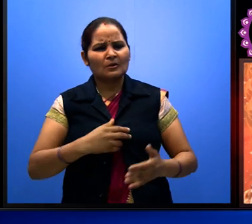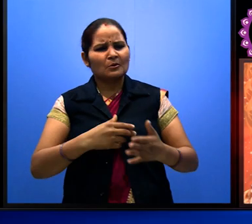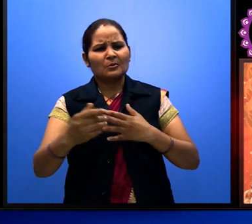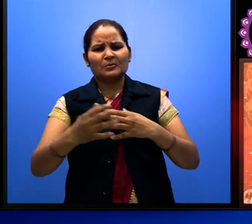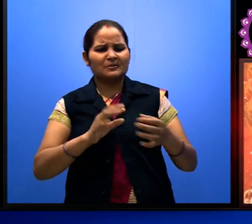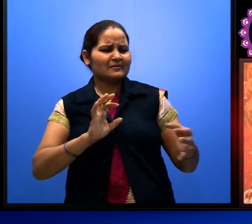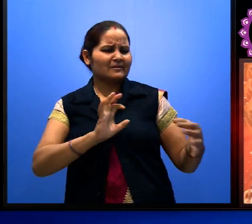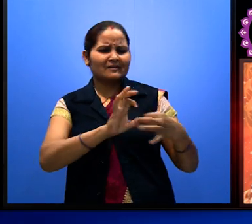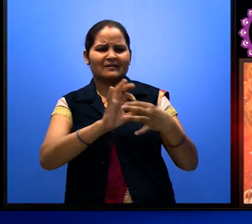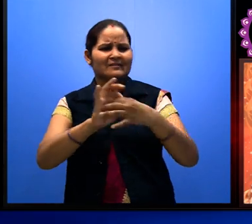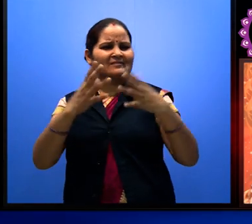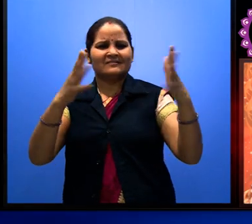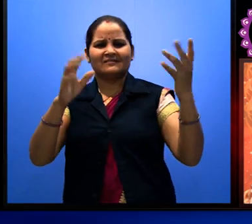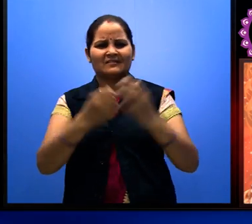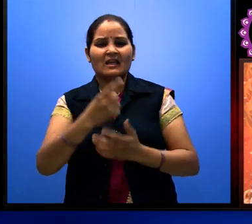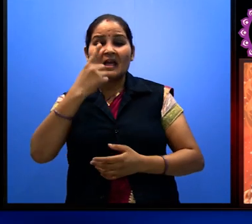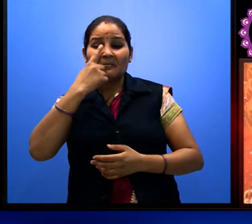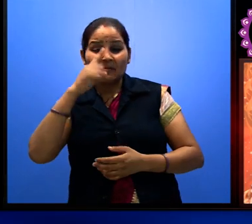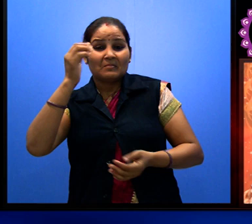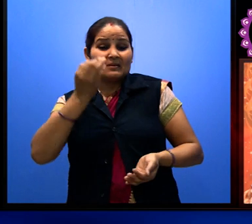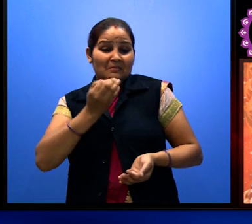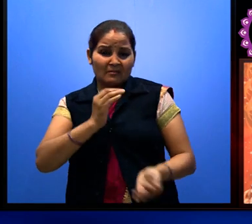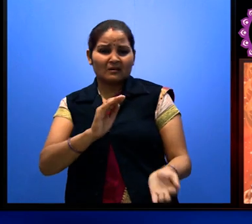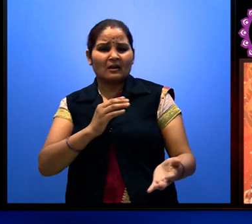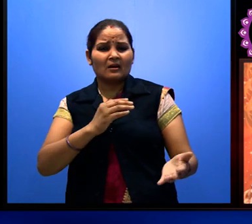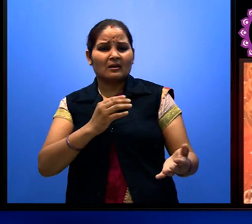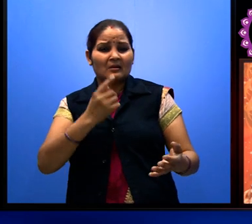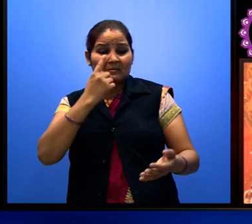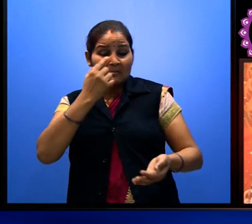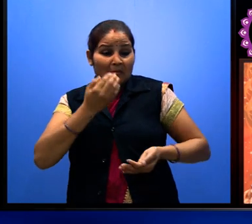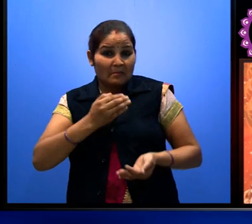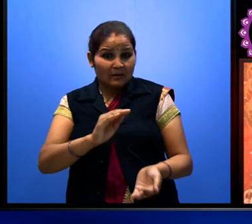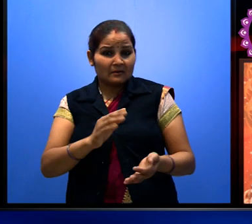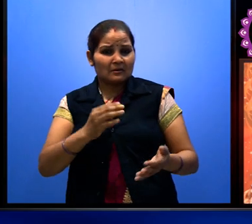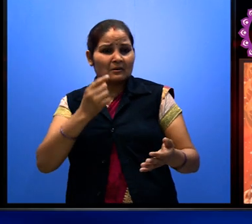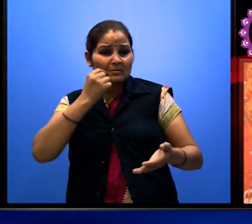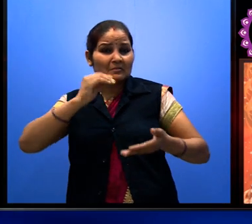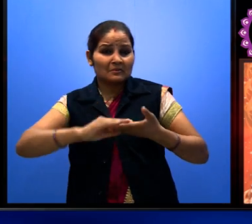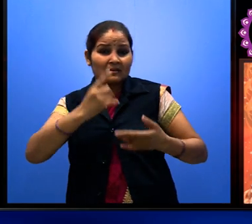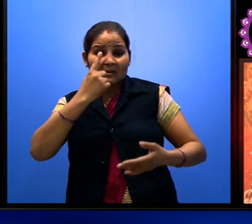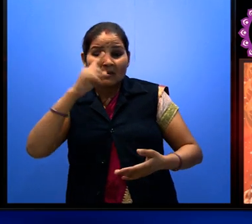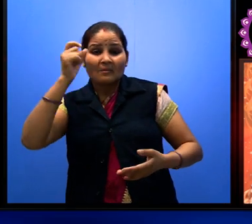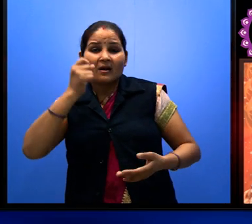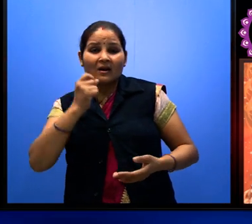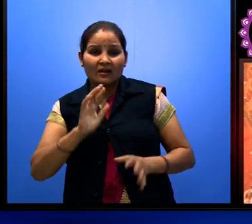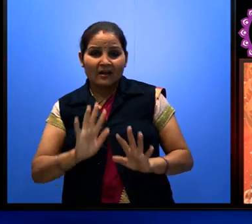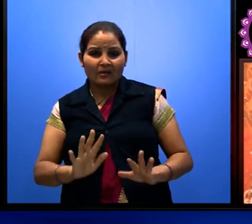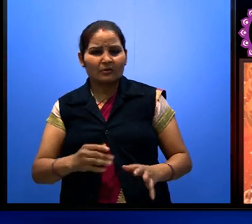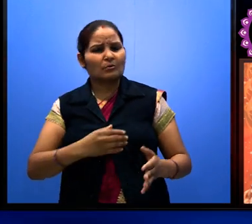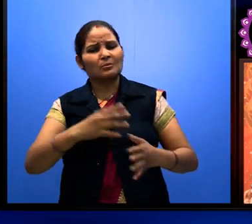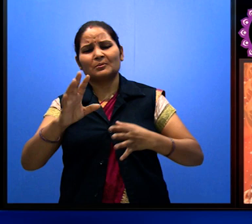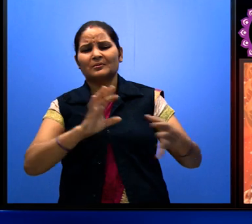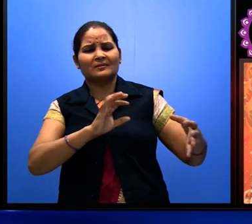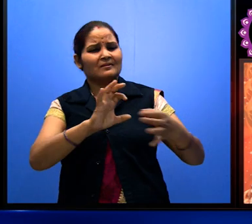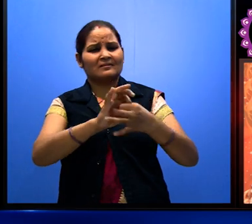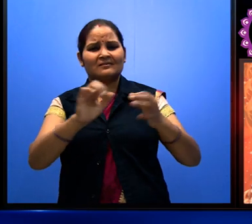कोई किसी का नहीं है, चाहे माँ बेटा हो, माँ बेटी हो, पिता पुत्र हो, कोई